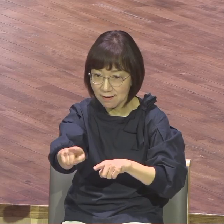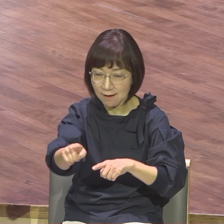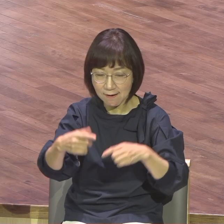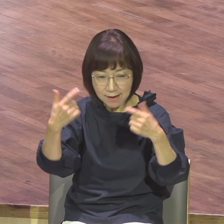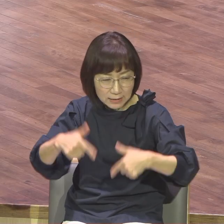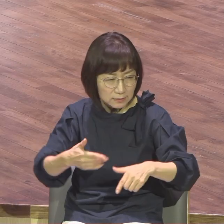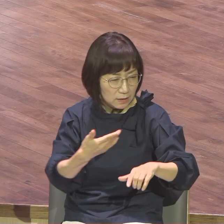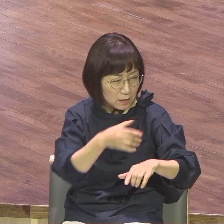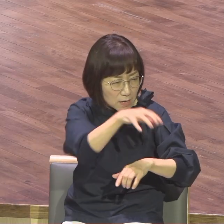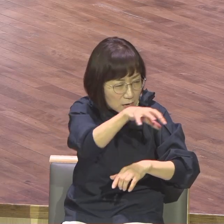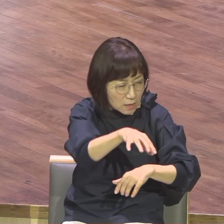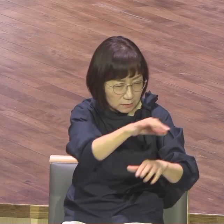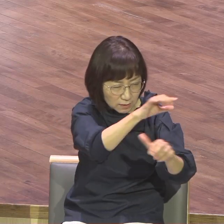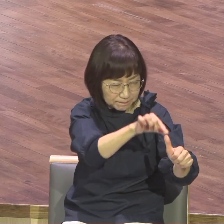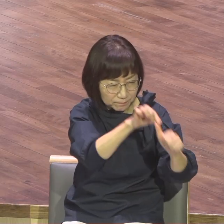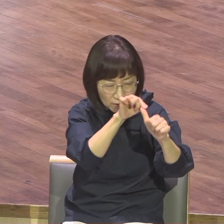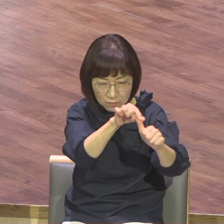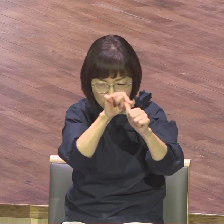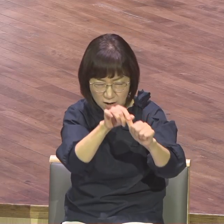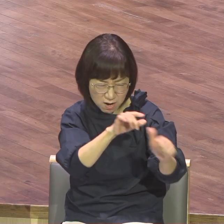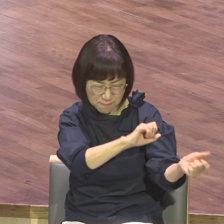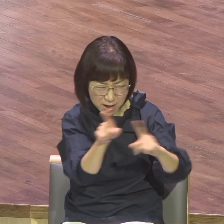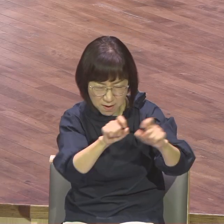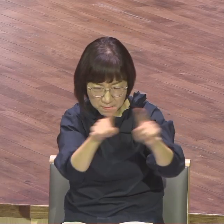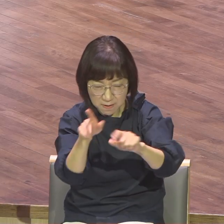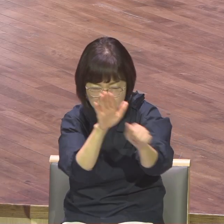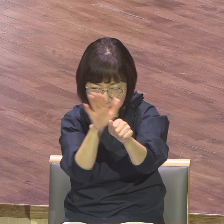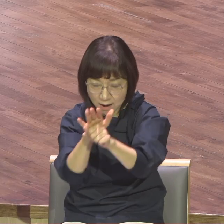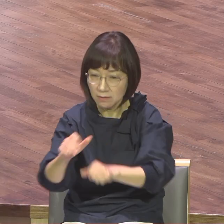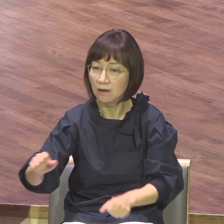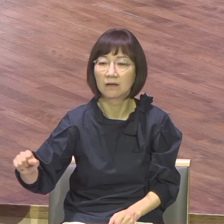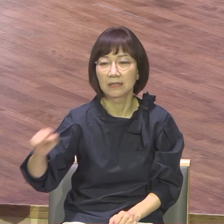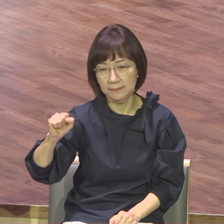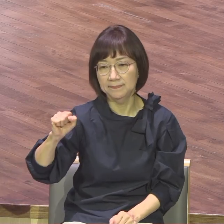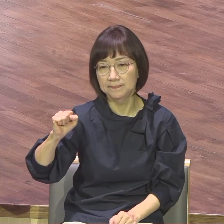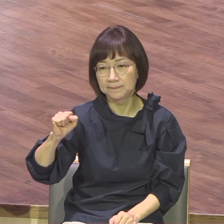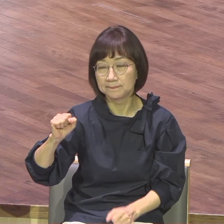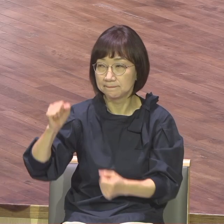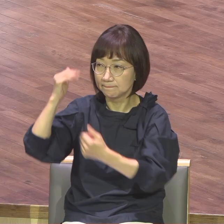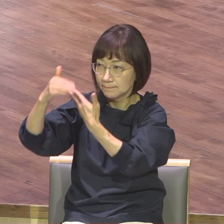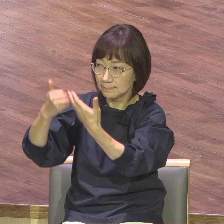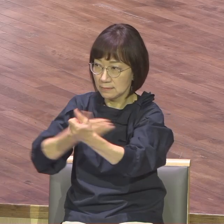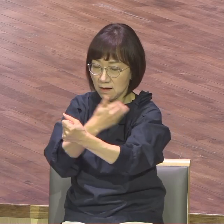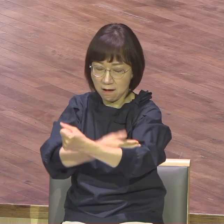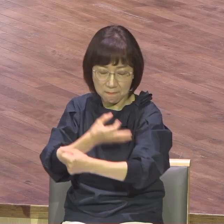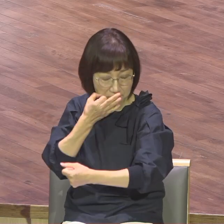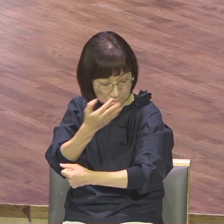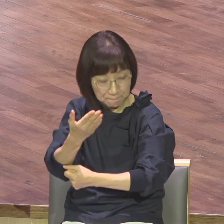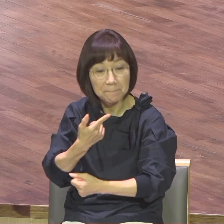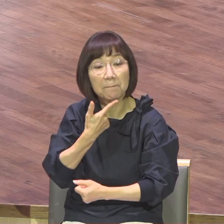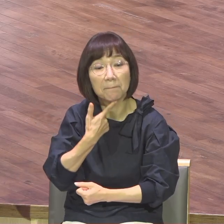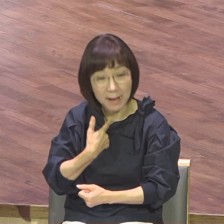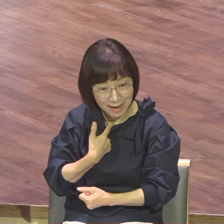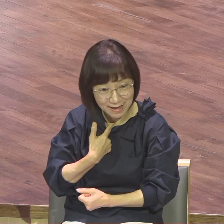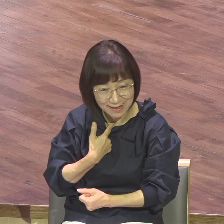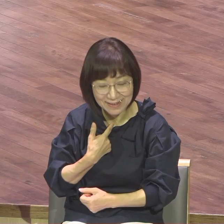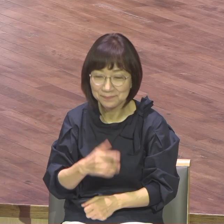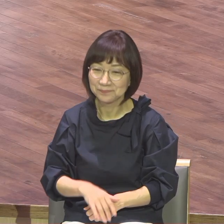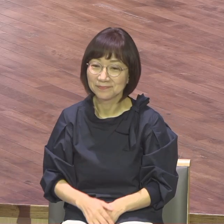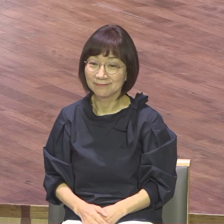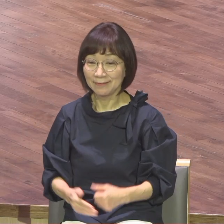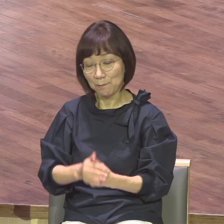살리는 역할. 그 현장을 다 살려내버려. 그 현장에 하나님이 살아계시면 보여줘버려. 그래서 우리도 9월 추석